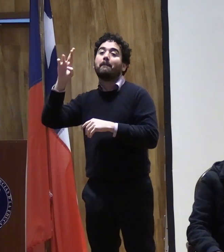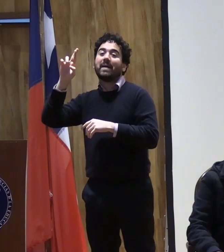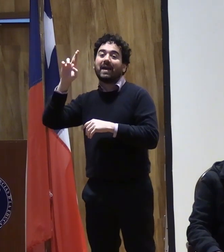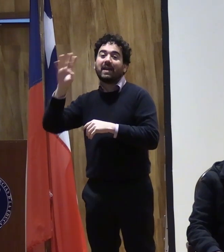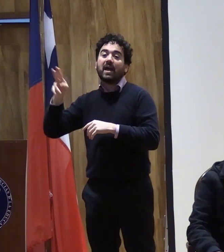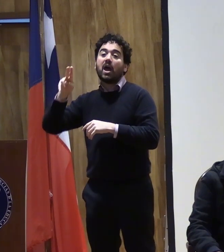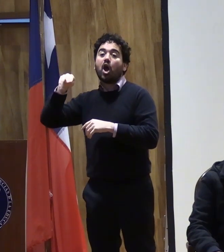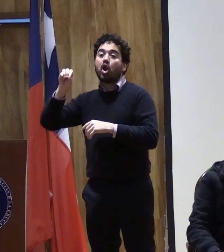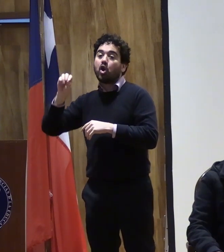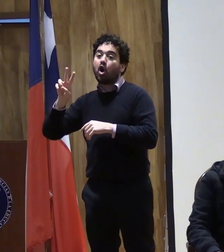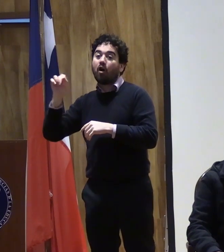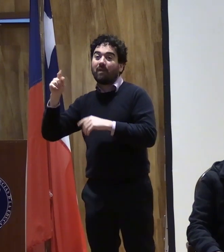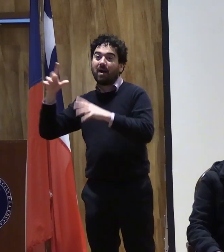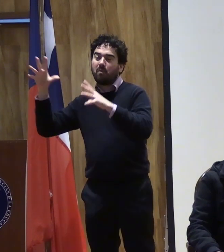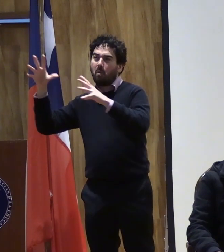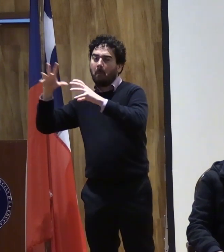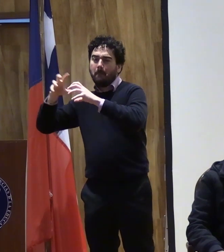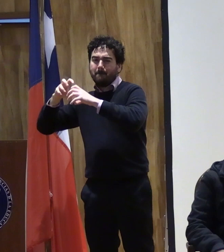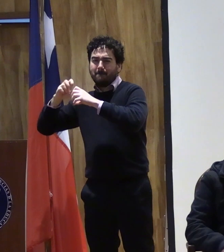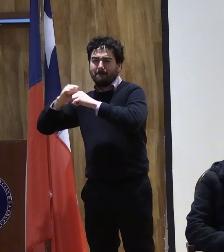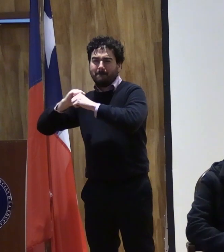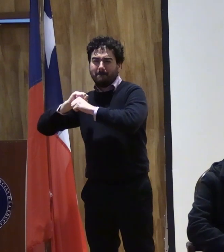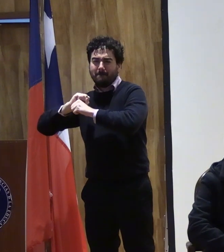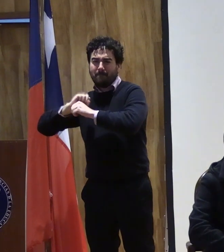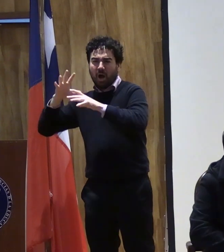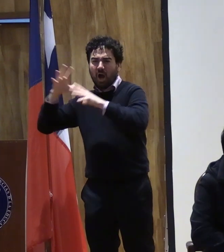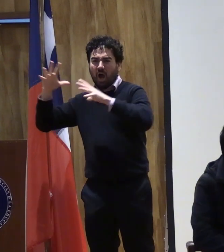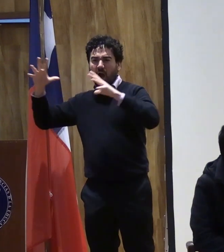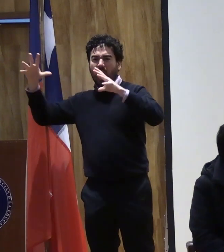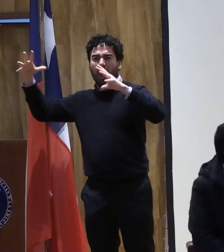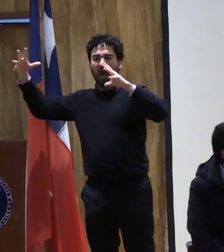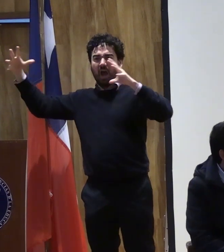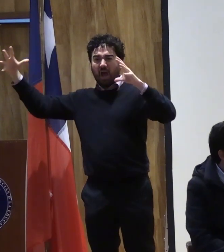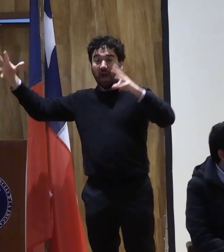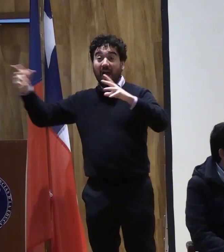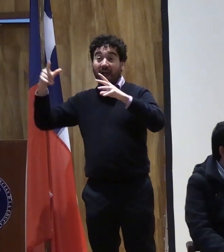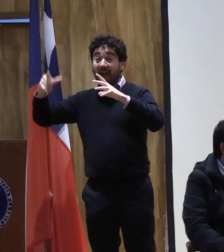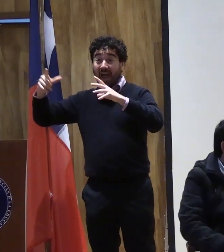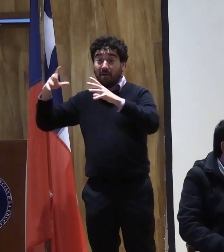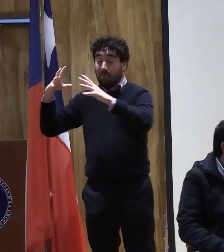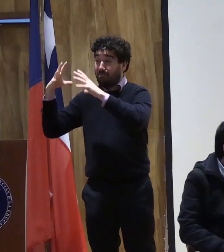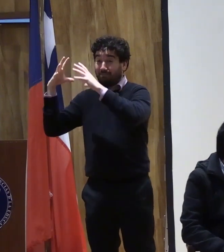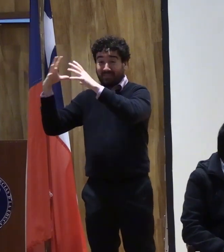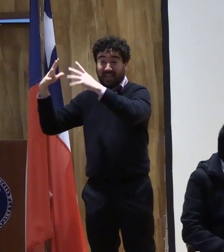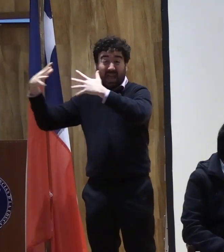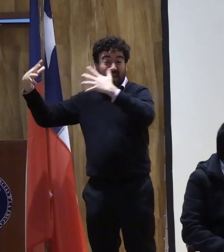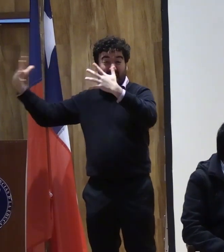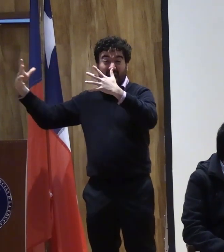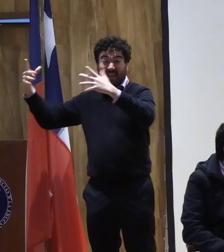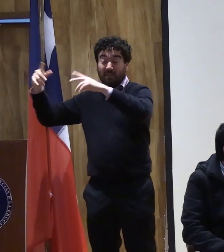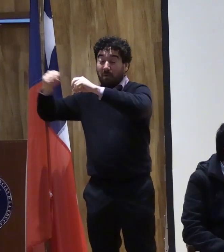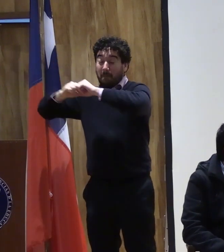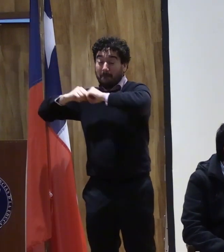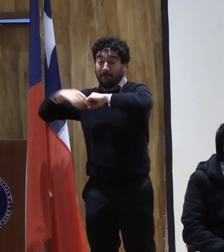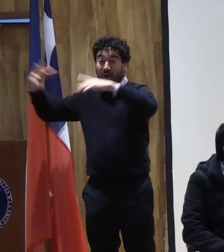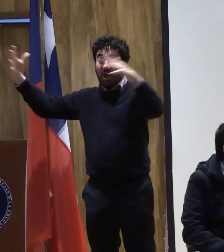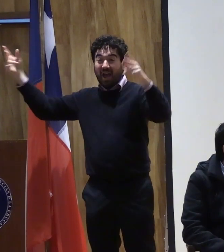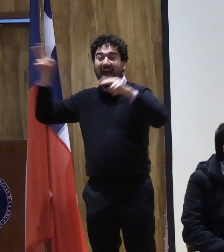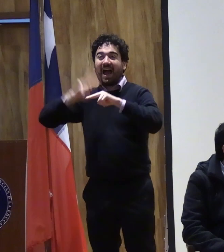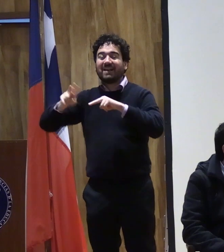una nube enorme que tiene una masa para hacer millones de estrellas, pero la nube